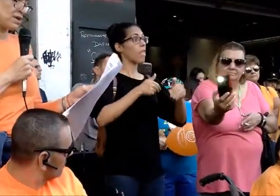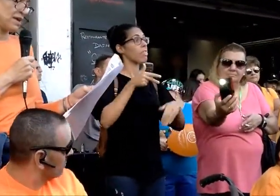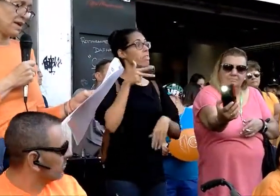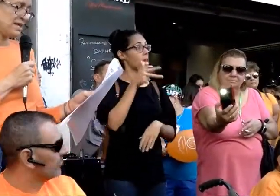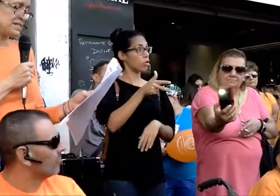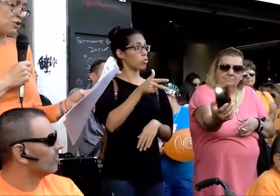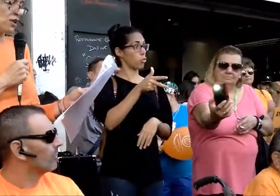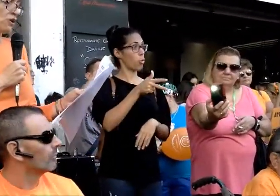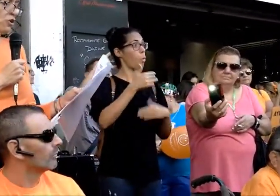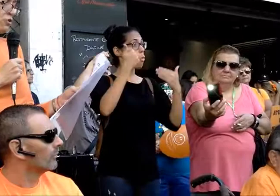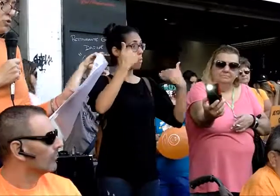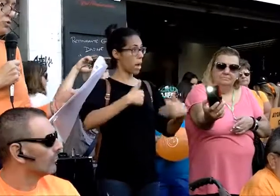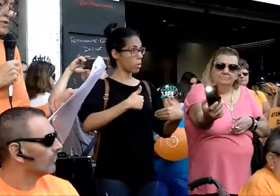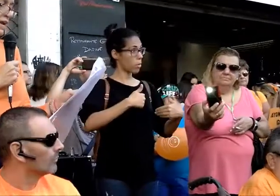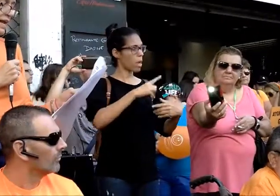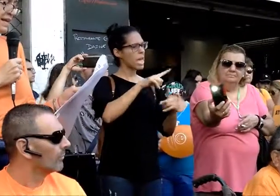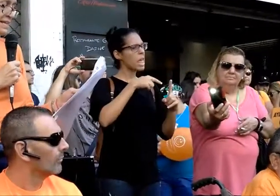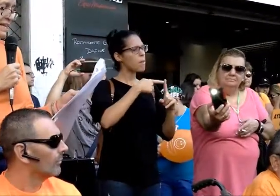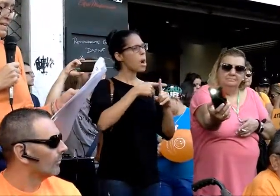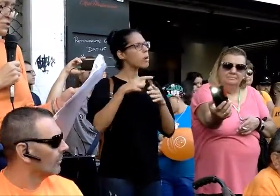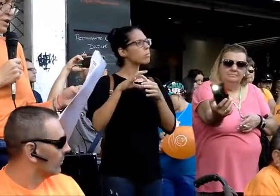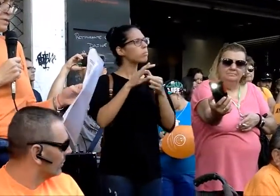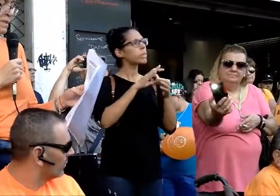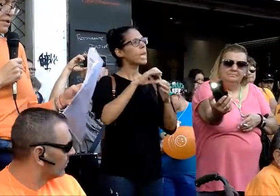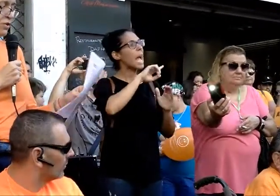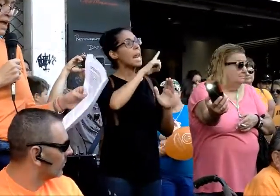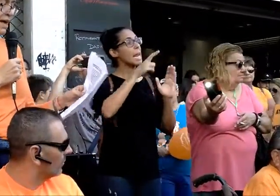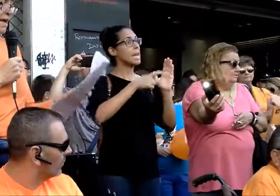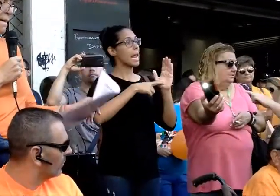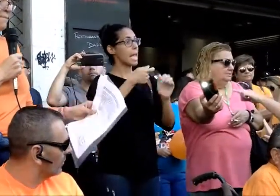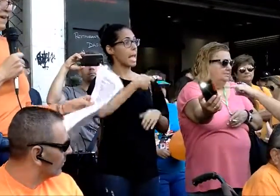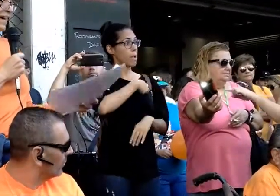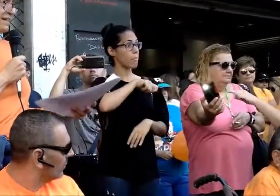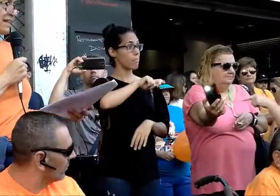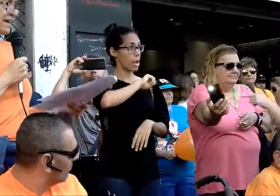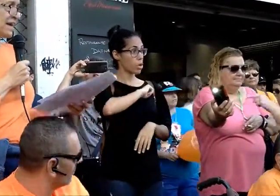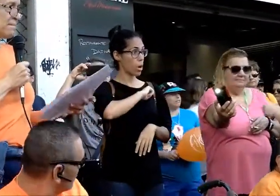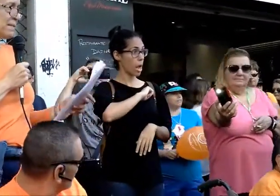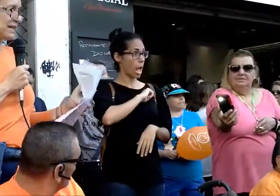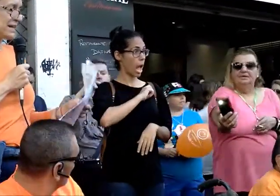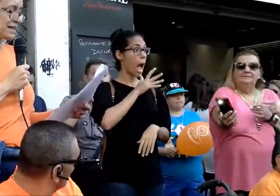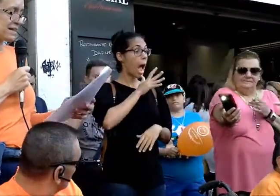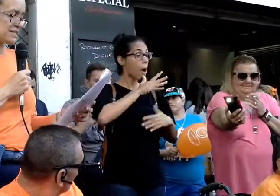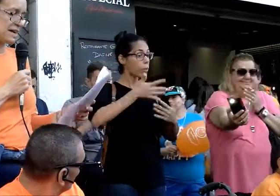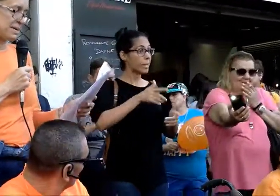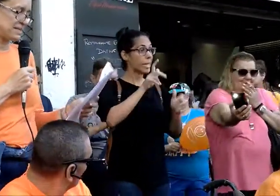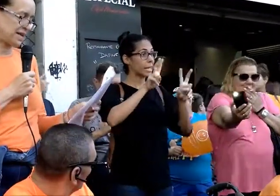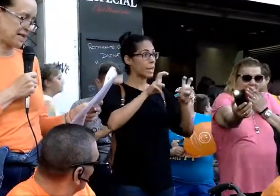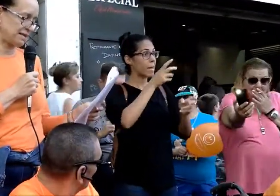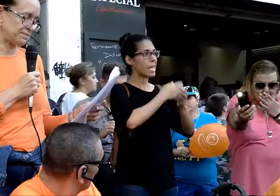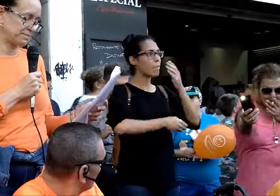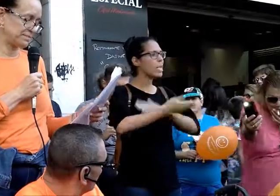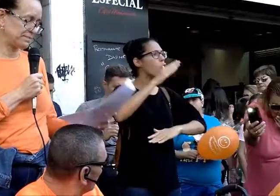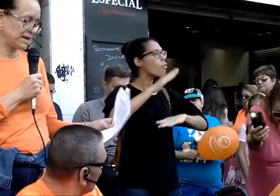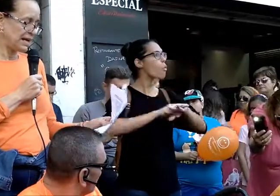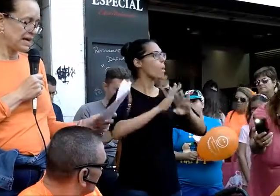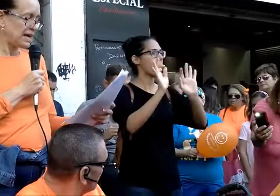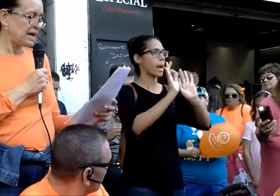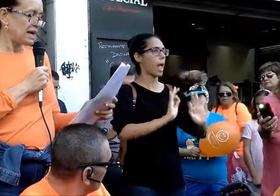Humanos, sino del conjunto de la legislación española vigente en materia de discapacidad.